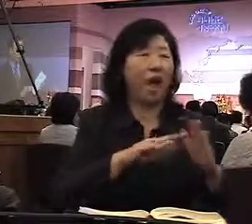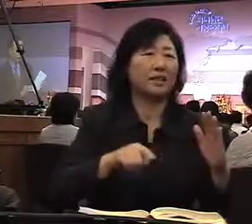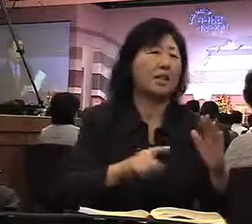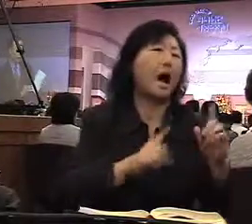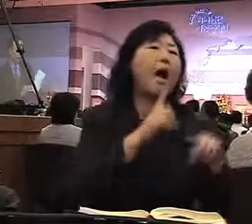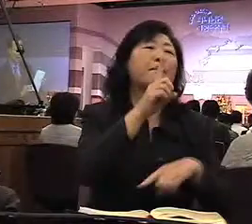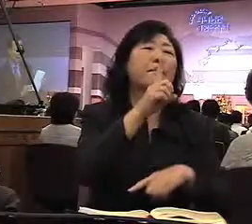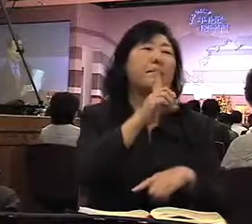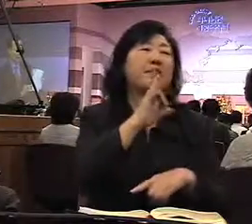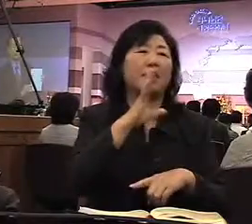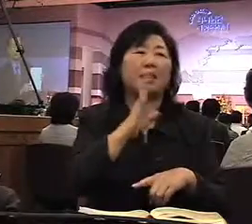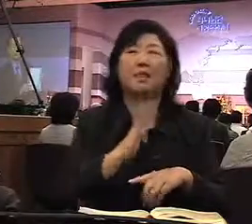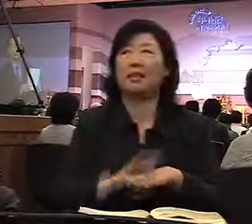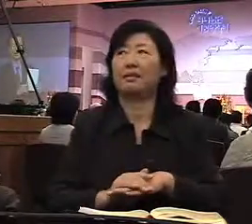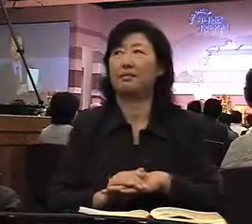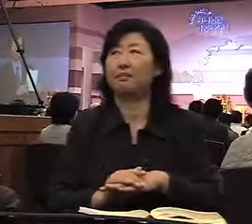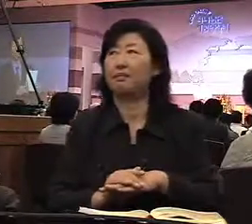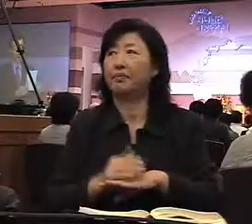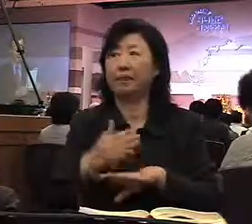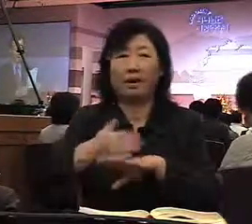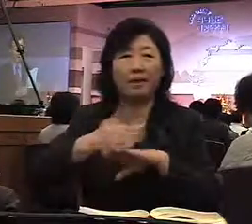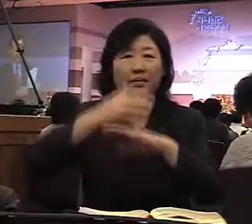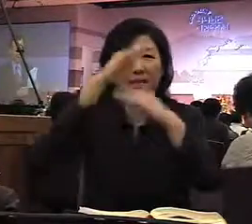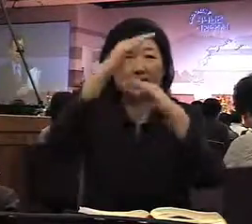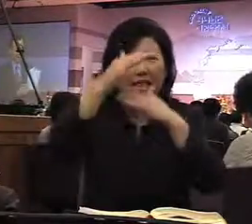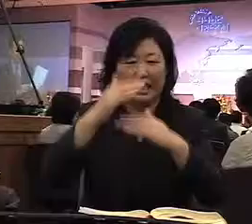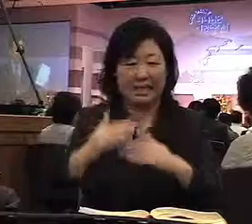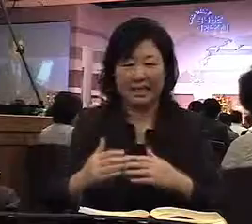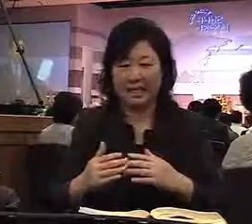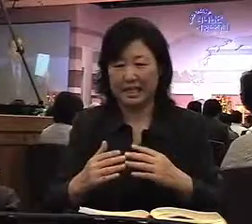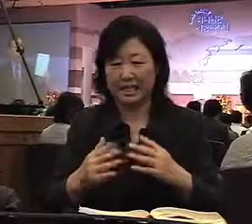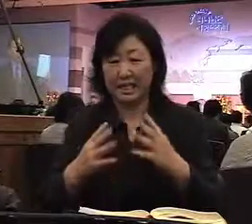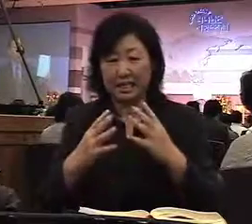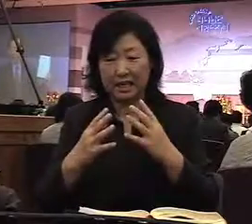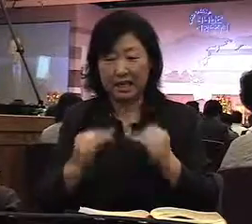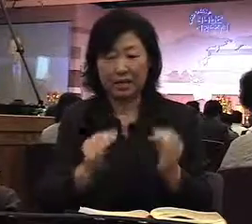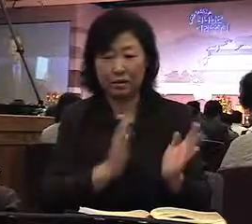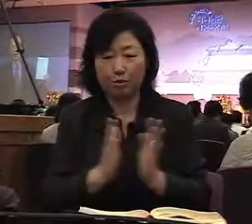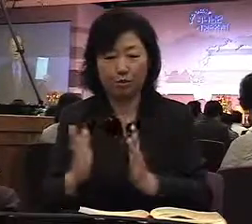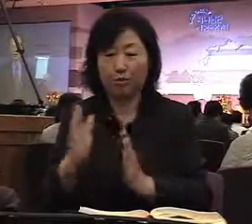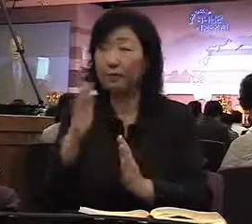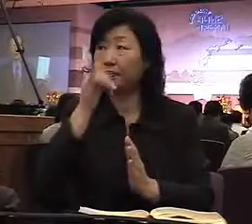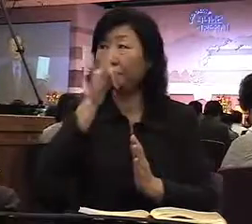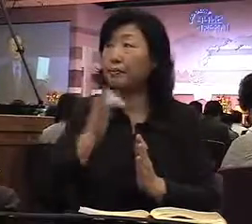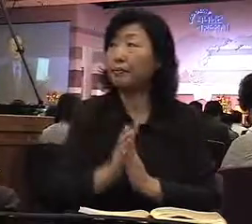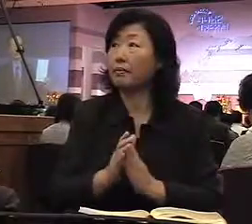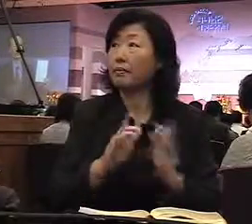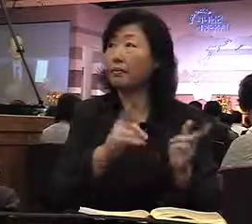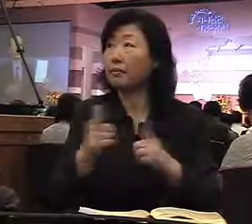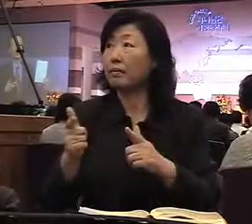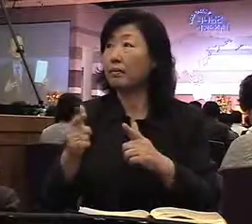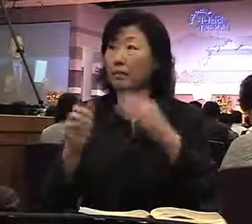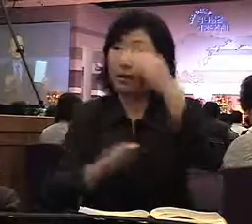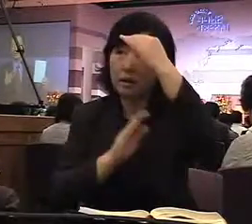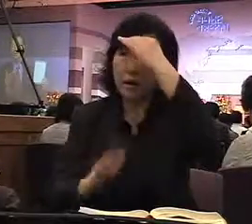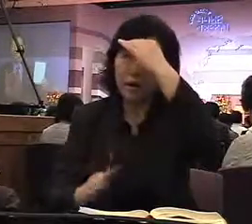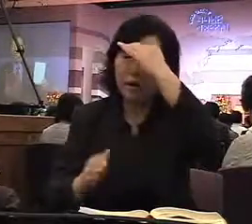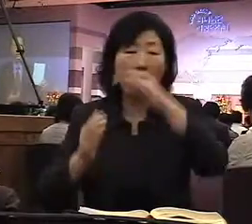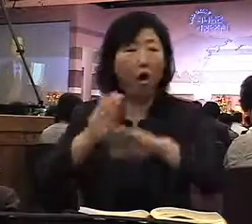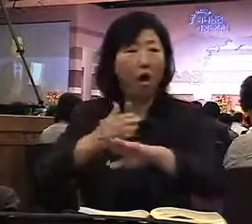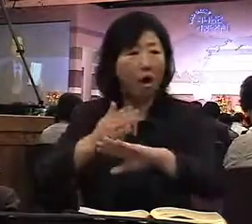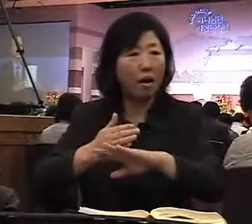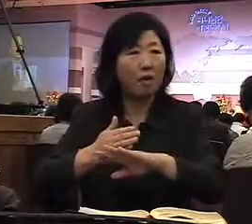지난주 2007년 추수감 성금 감사 내용이 아주 이렇게 준비가 되어 있습니다. 여러 성도님들이